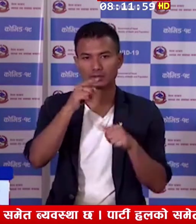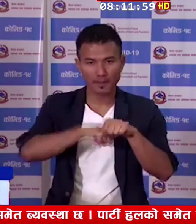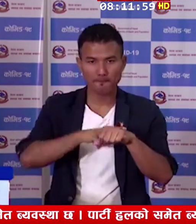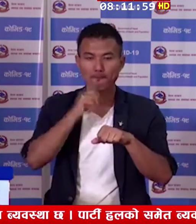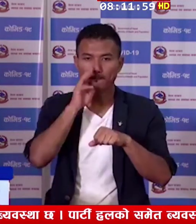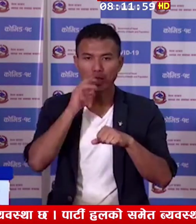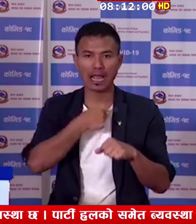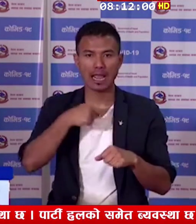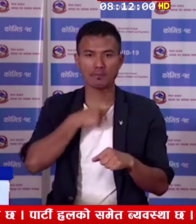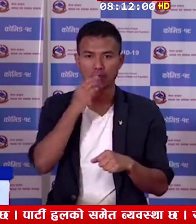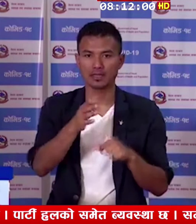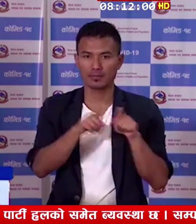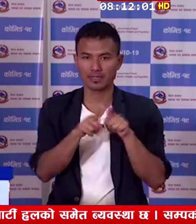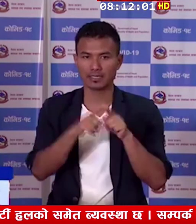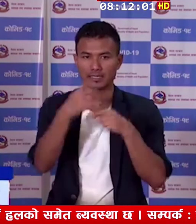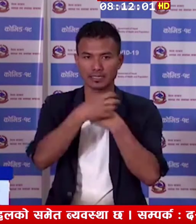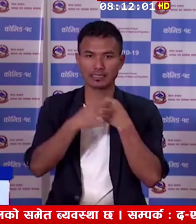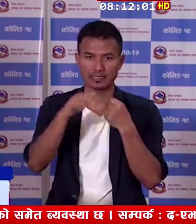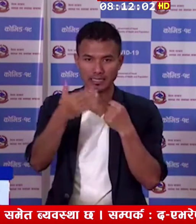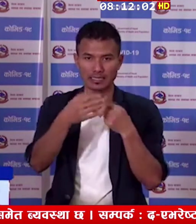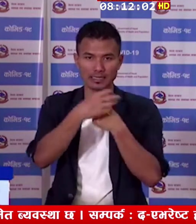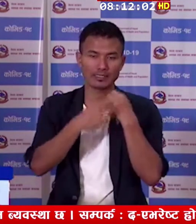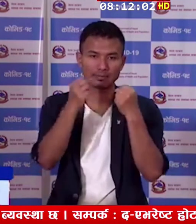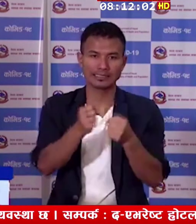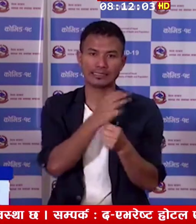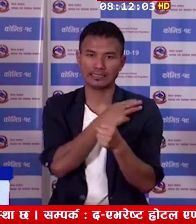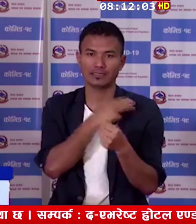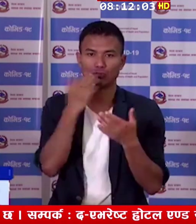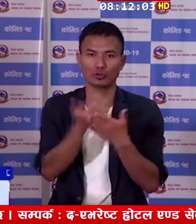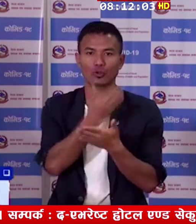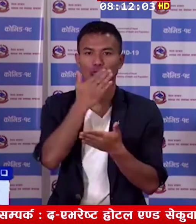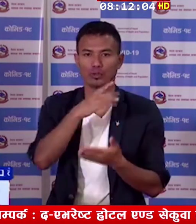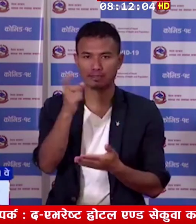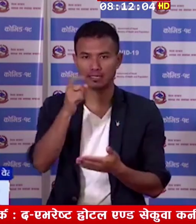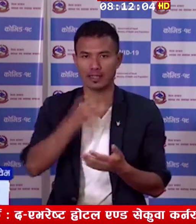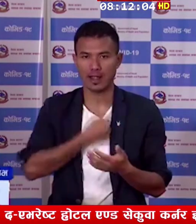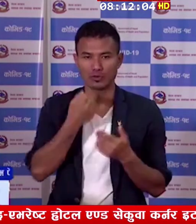हुन्। उनले मस्जिदमा 5 जनाभन्दा धेरै व्यक्ति सहभागी नहुन आग्रह समेत गरेका छन्।